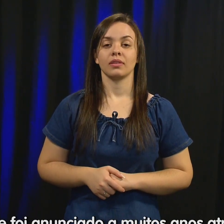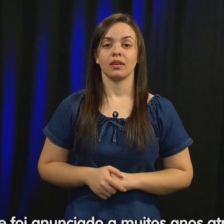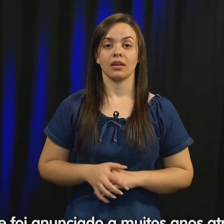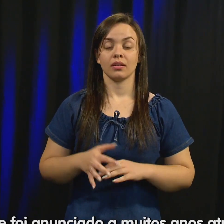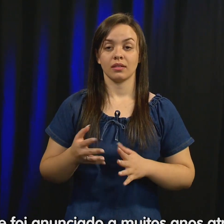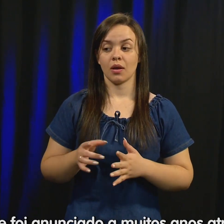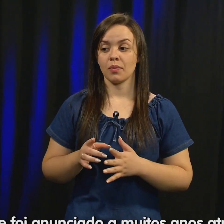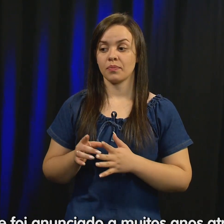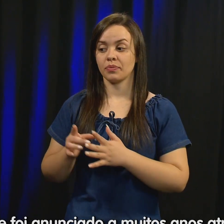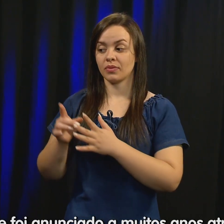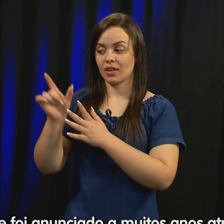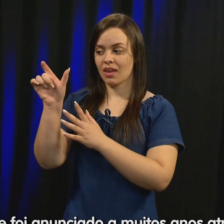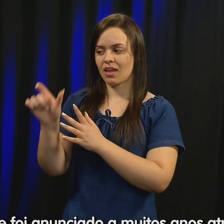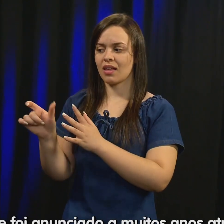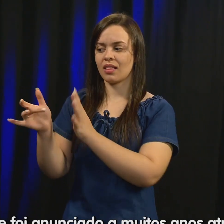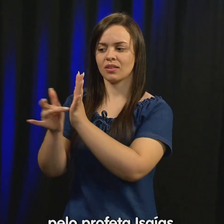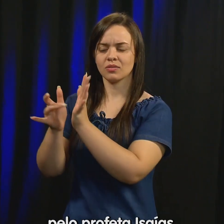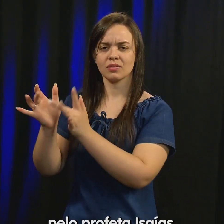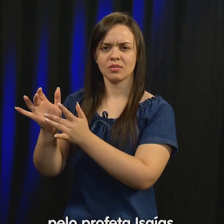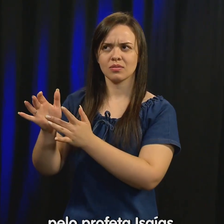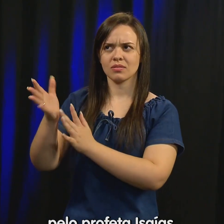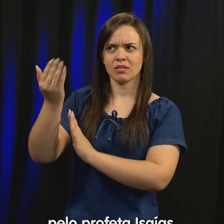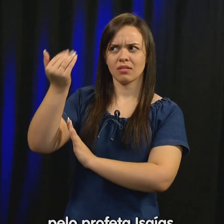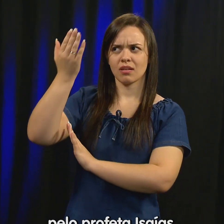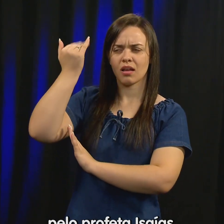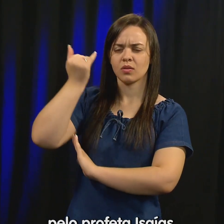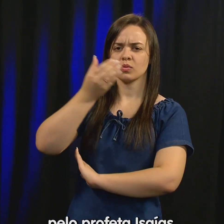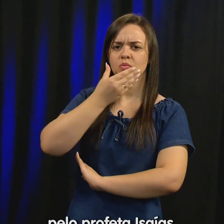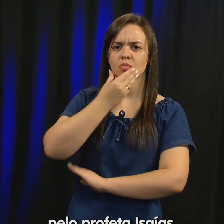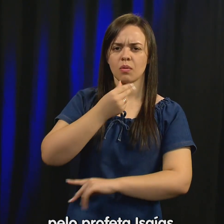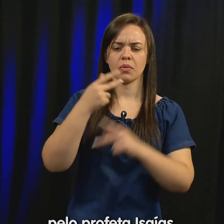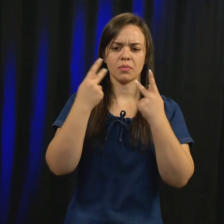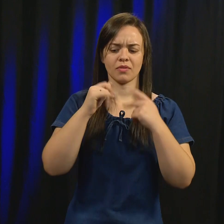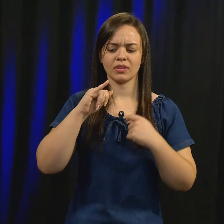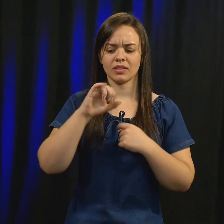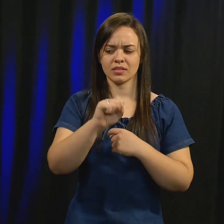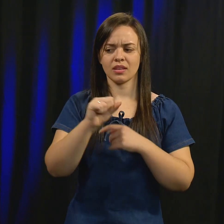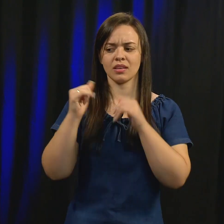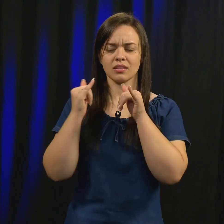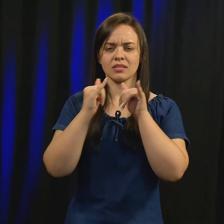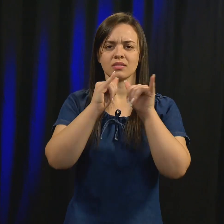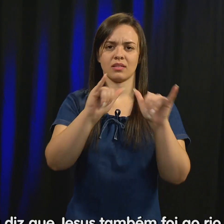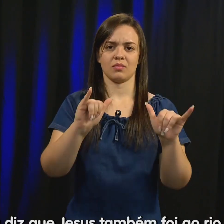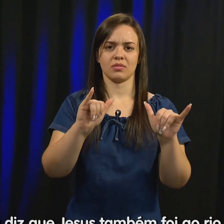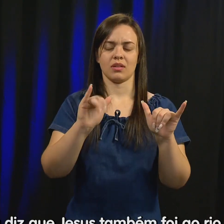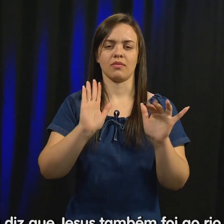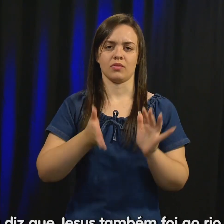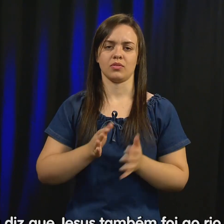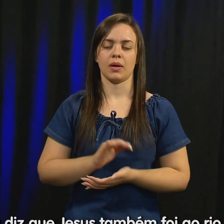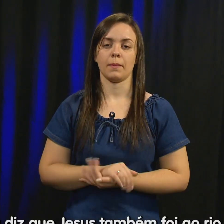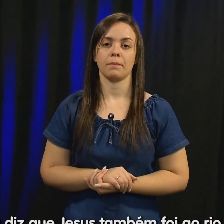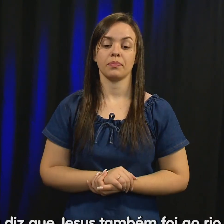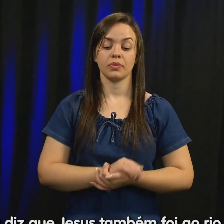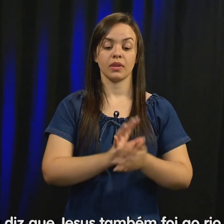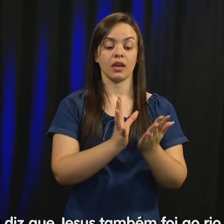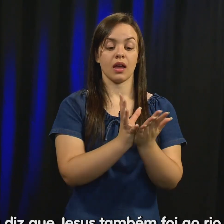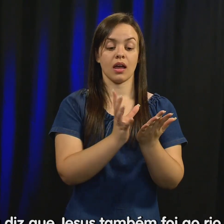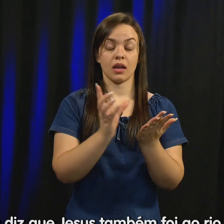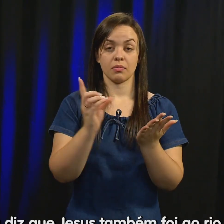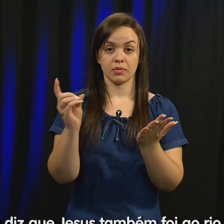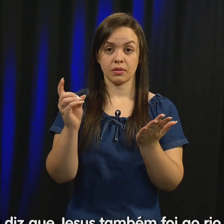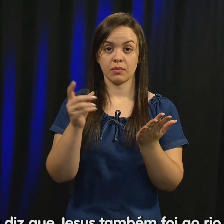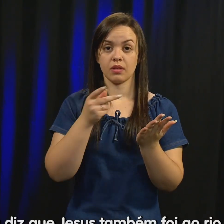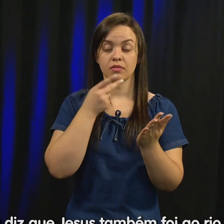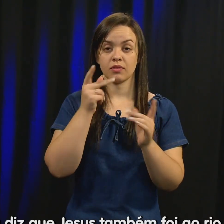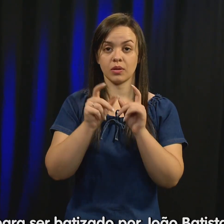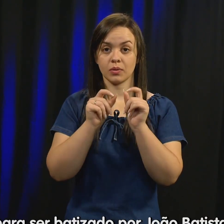foi anunciado há muitos anos atrás pelo profeta Isaías. A Bíblia diz que Jesus também